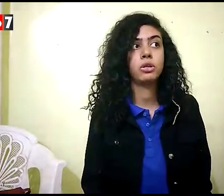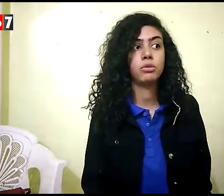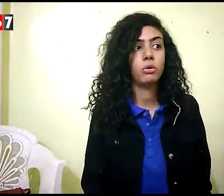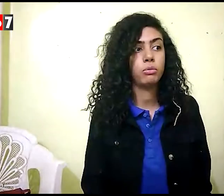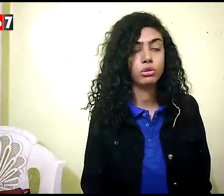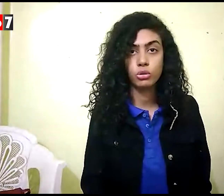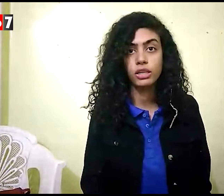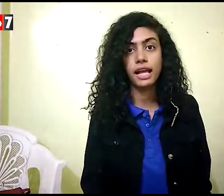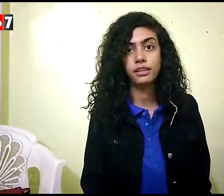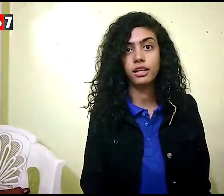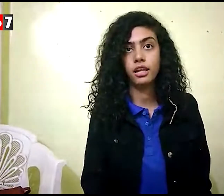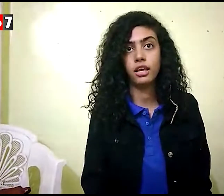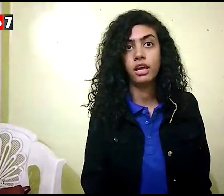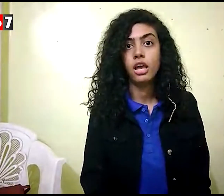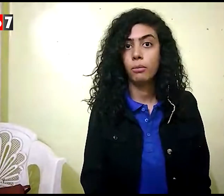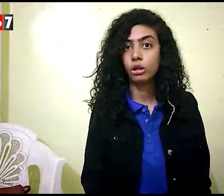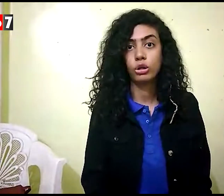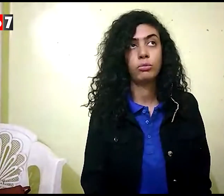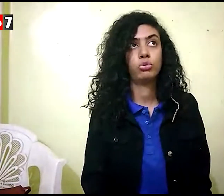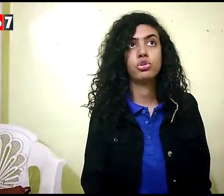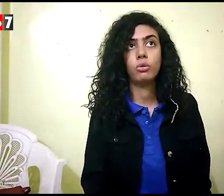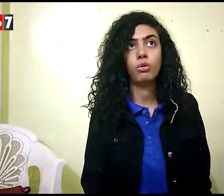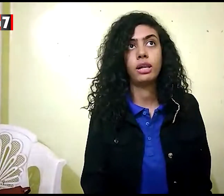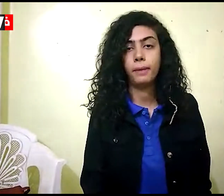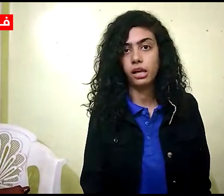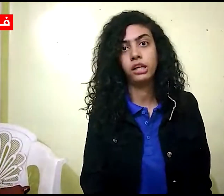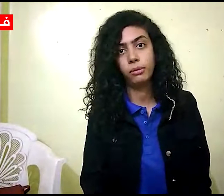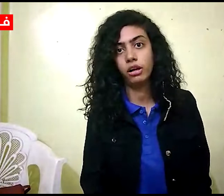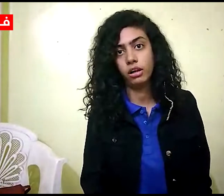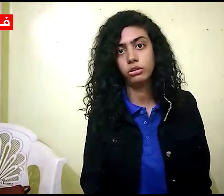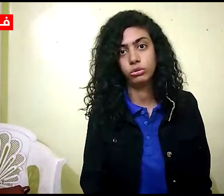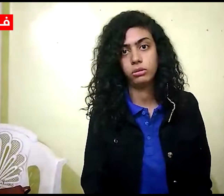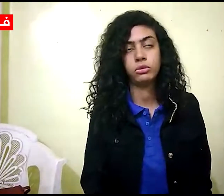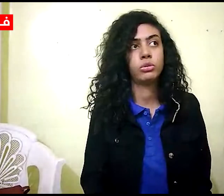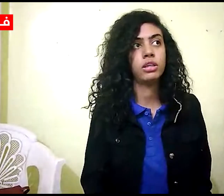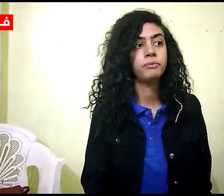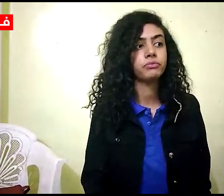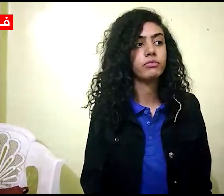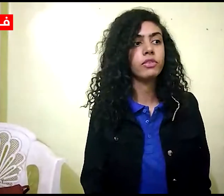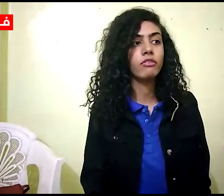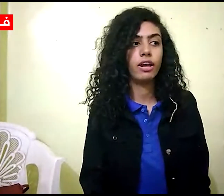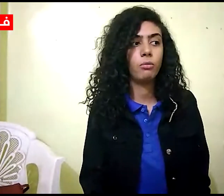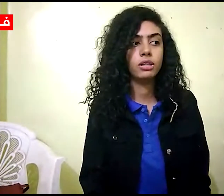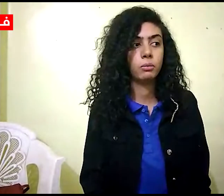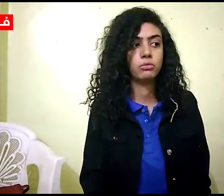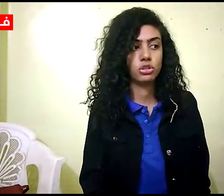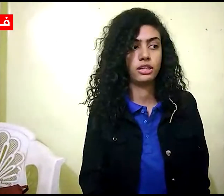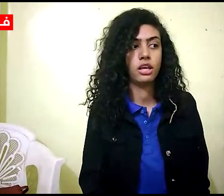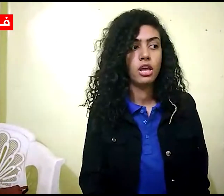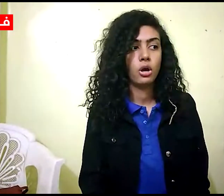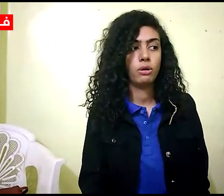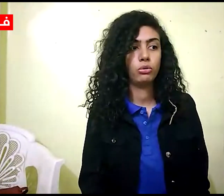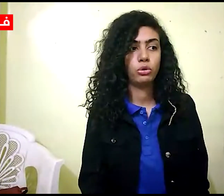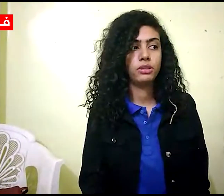هم بيوصلوني لحد المحطه، وما بيرضوش يروحوا غير لما اركب القطر ويطمنوا كده. فهم مش